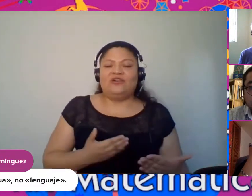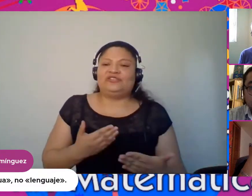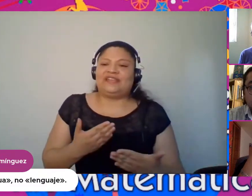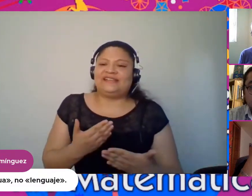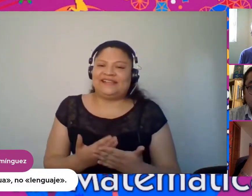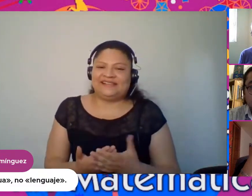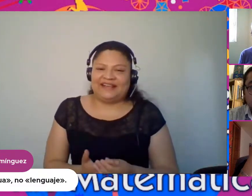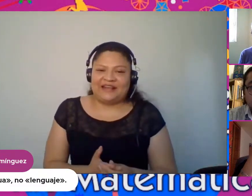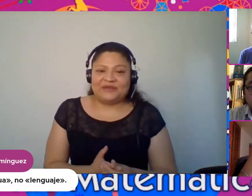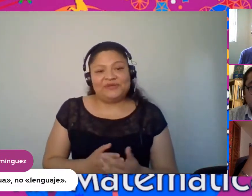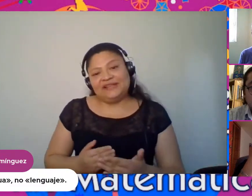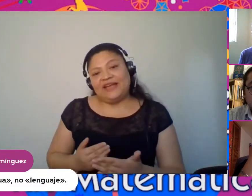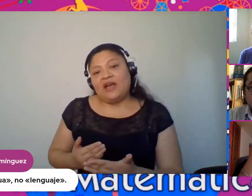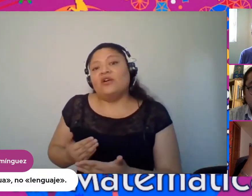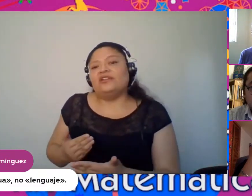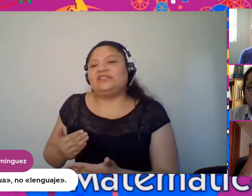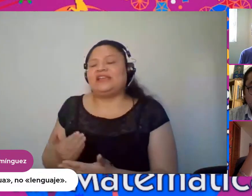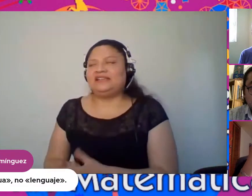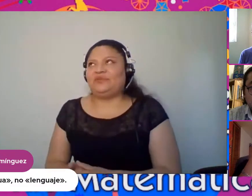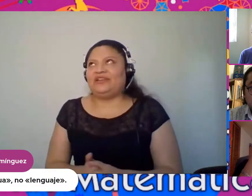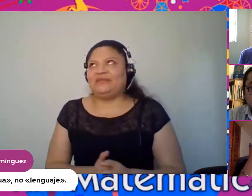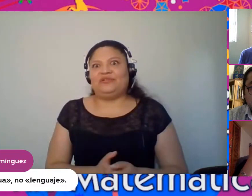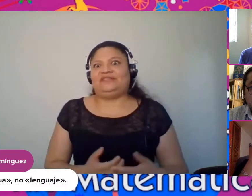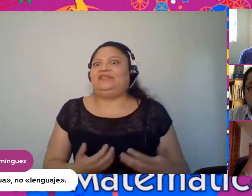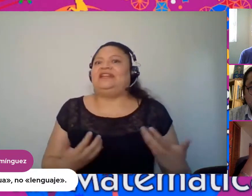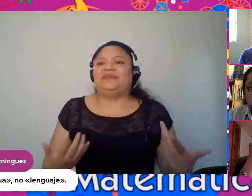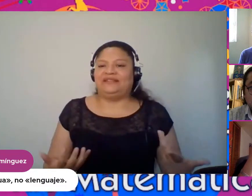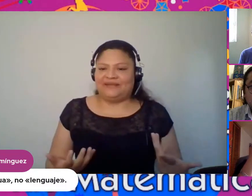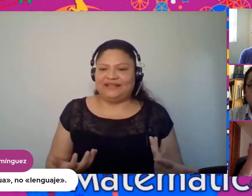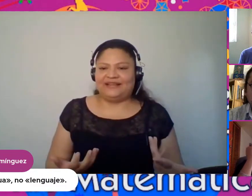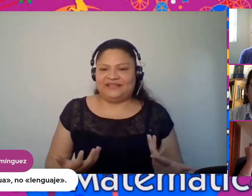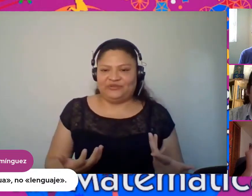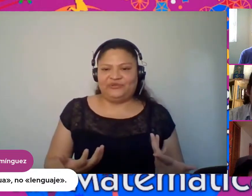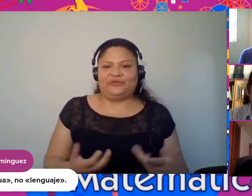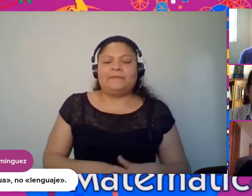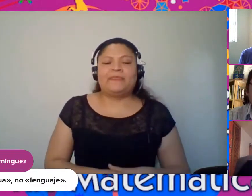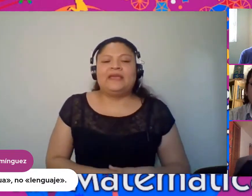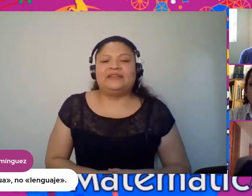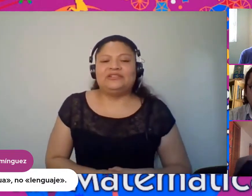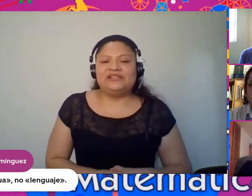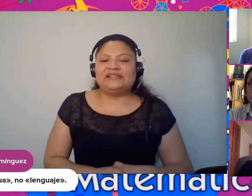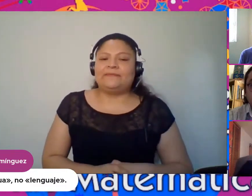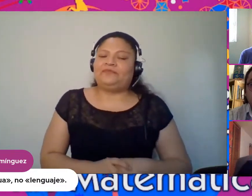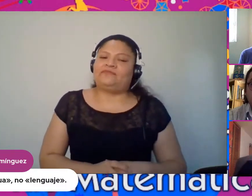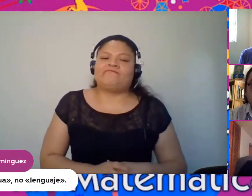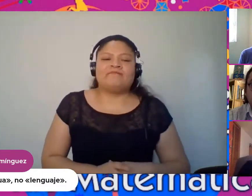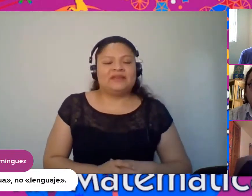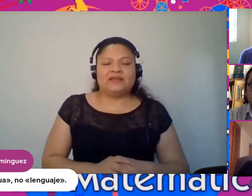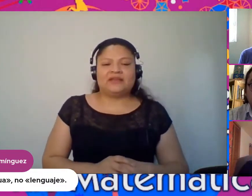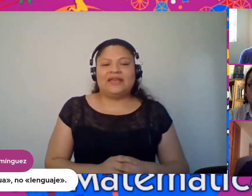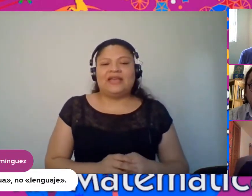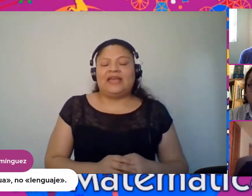psicología, o si es desde la lingüística, o si es, por ejemplo, desde las matemáticas incluso. Entonces,